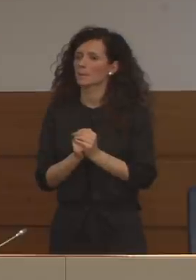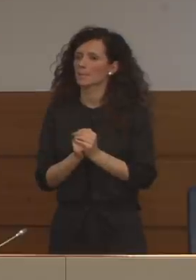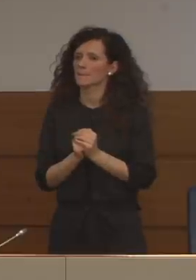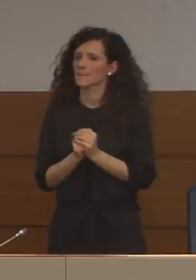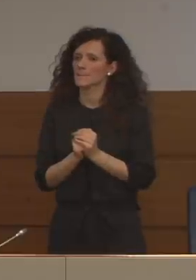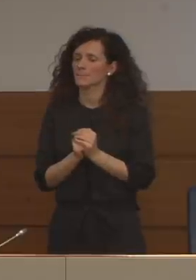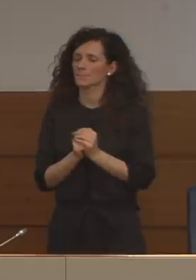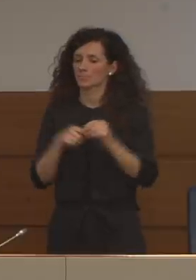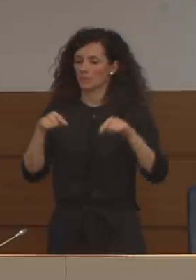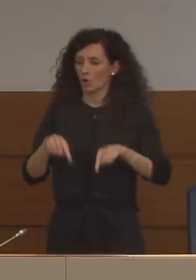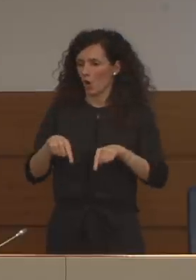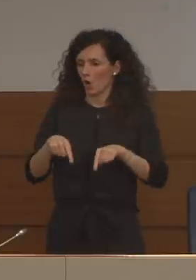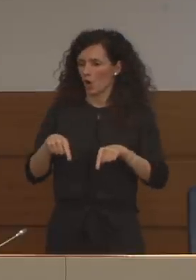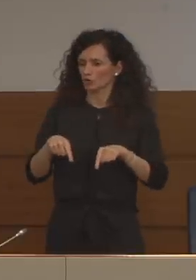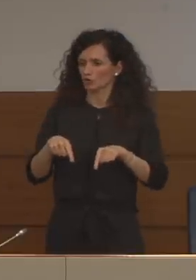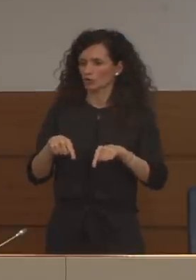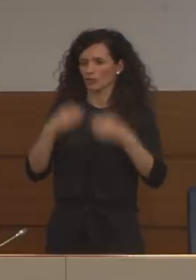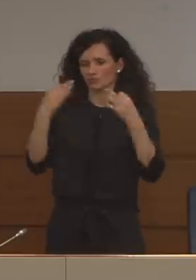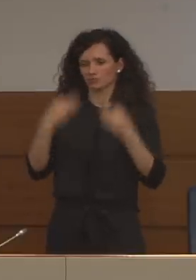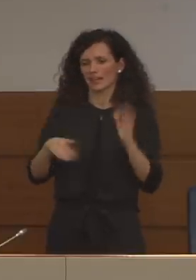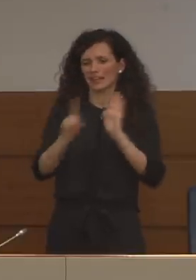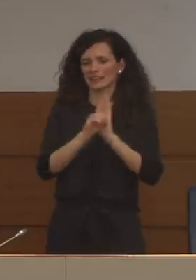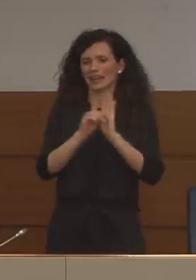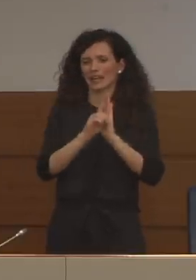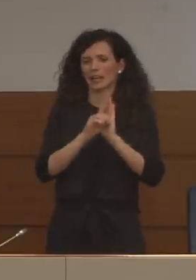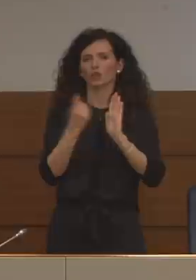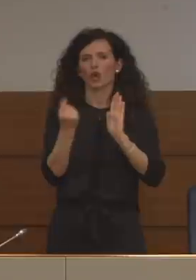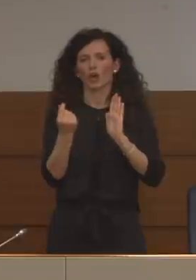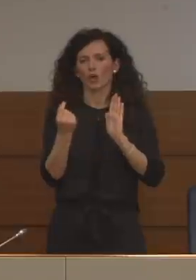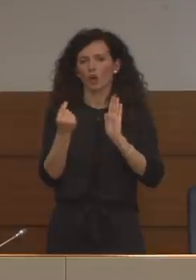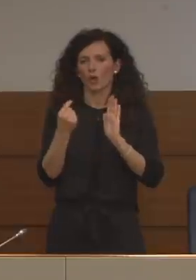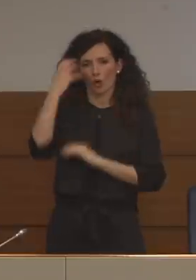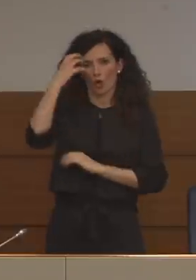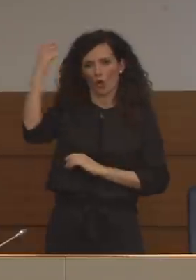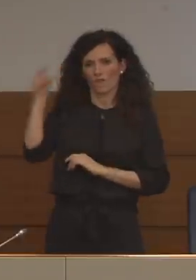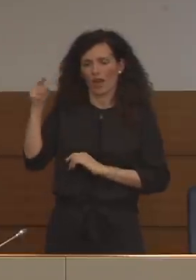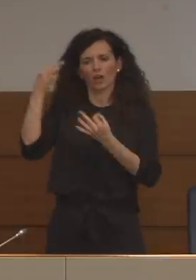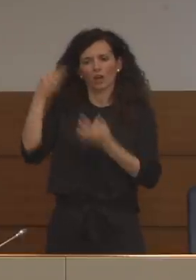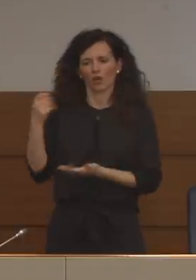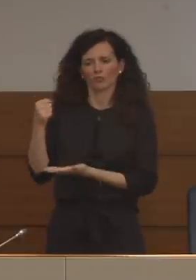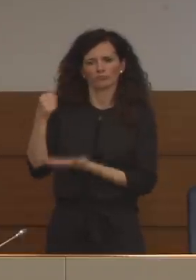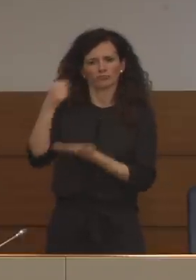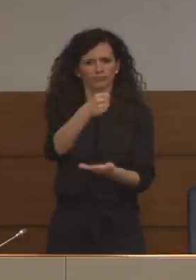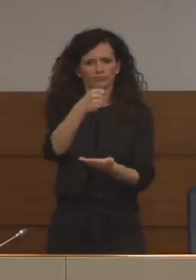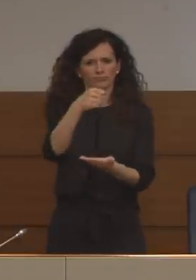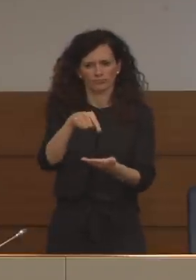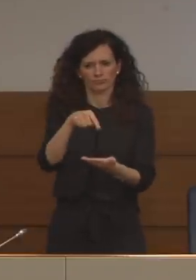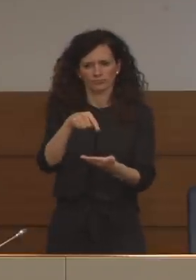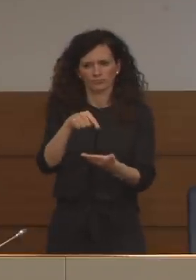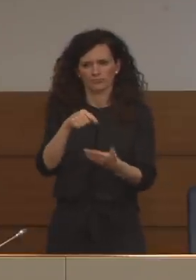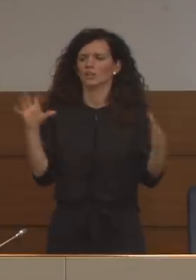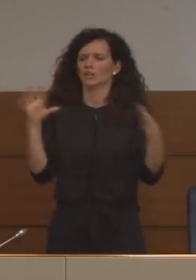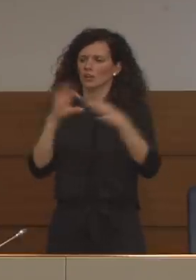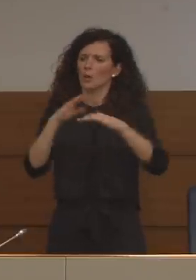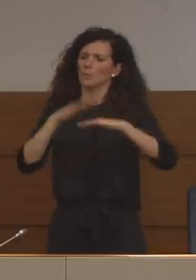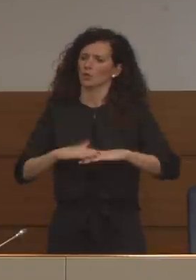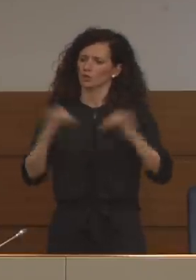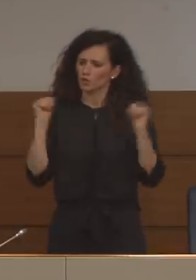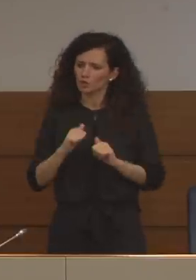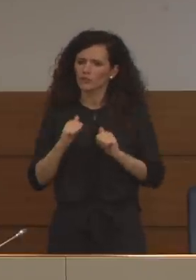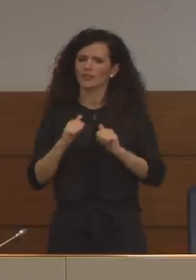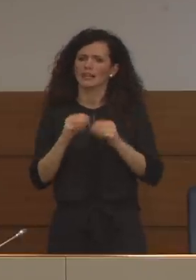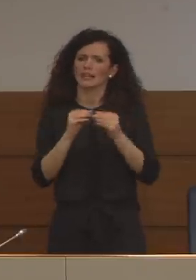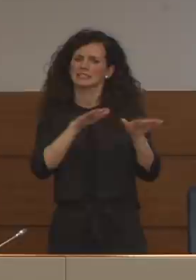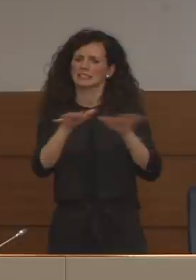risorse stanziate oggi nel decreto economico varato dal governo in merito alla protezione civile al sistema sanitario sono